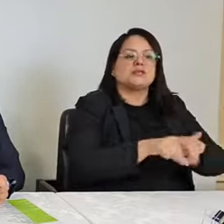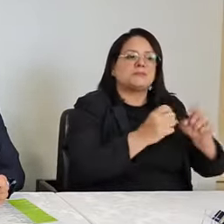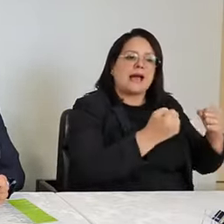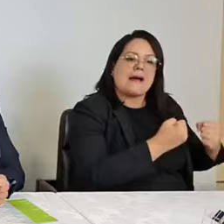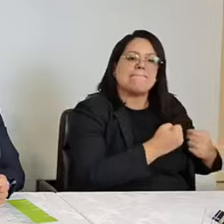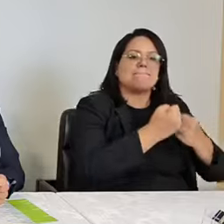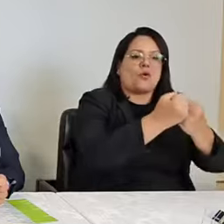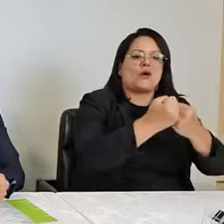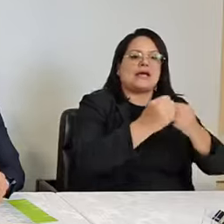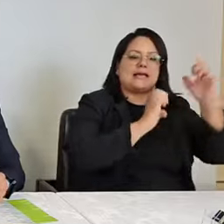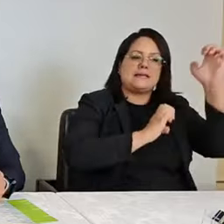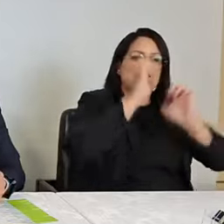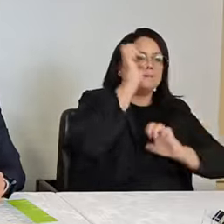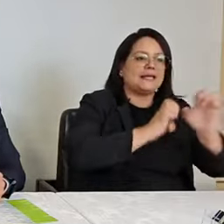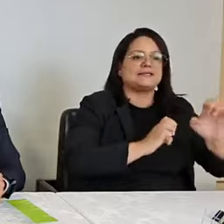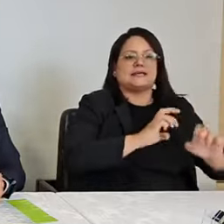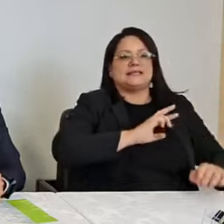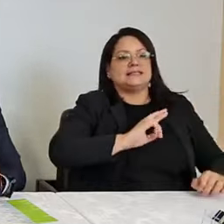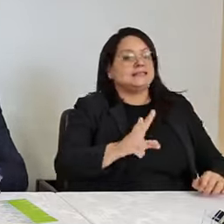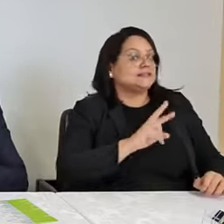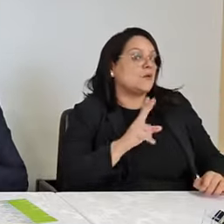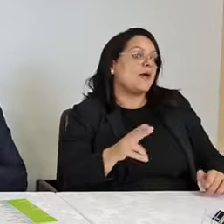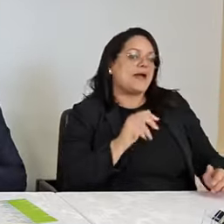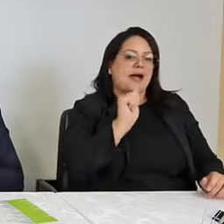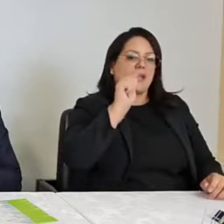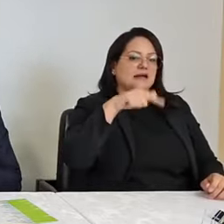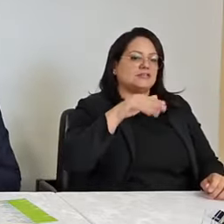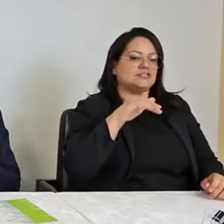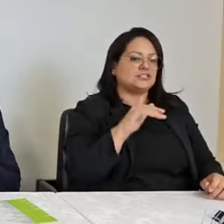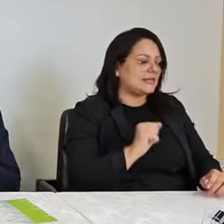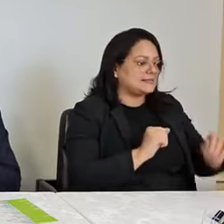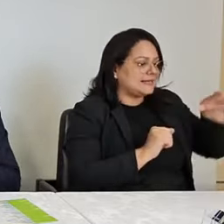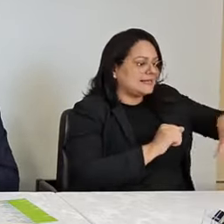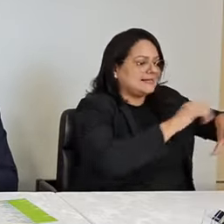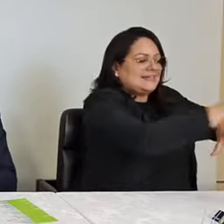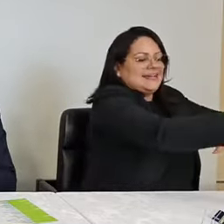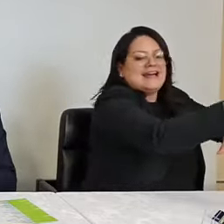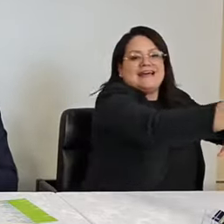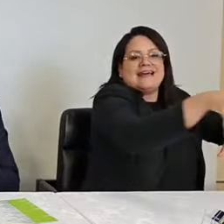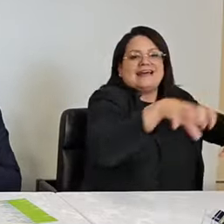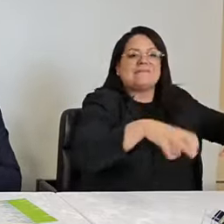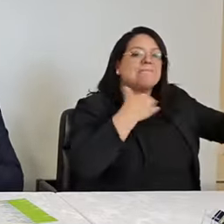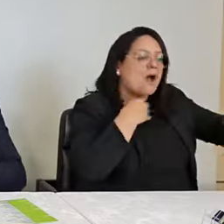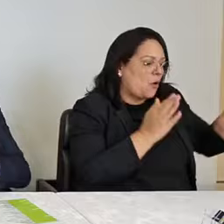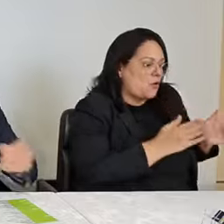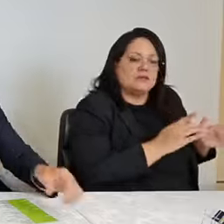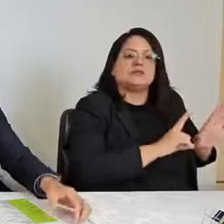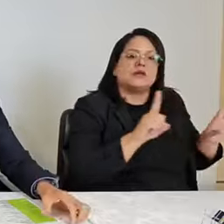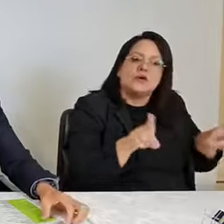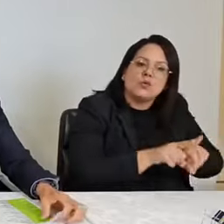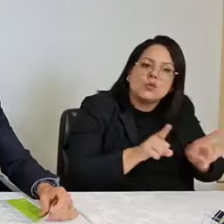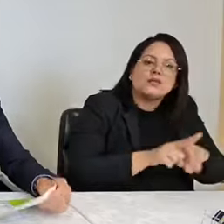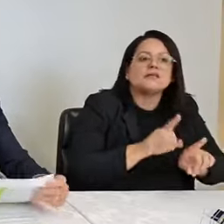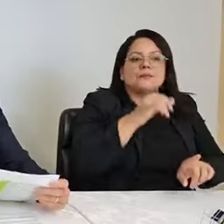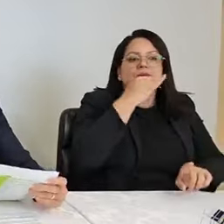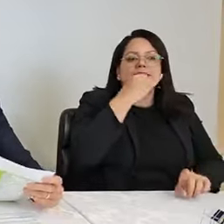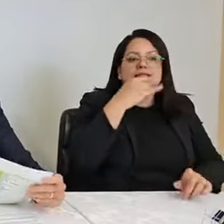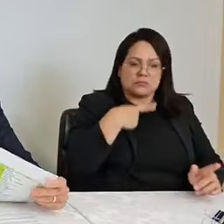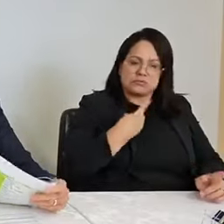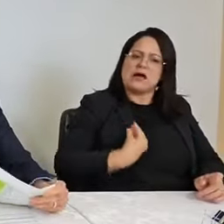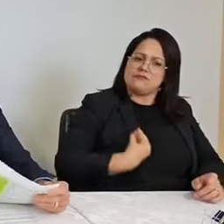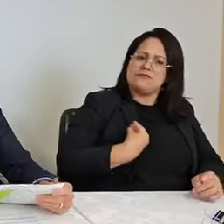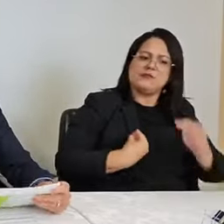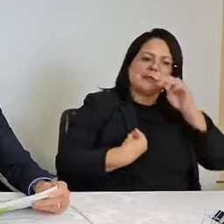microempresário. Só que não apoia com a agência, ele apoia com parceiros bancários. Então a gente está bem presente no Brasil, quando as pessoas ligam a luz de casa,